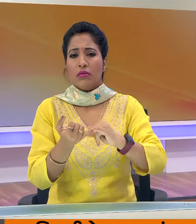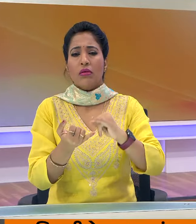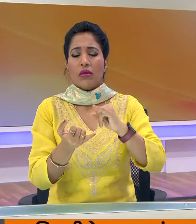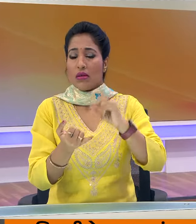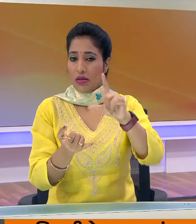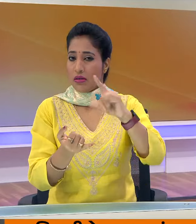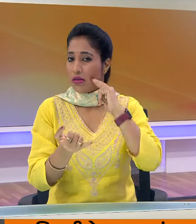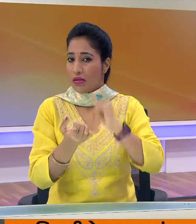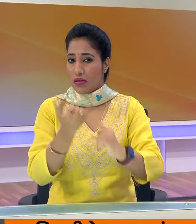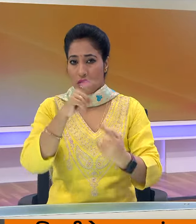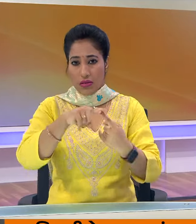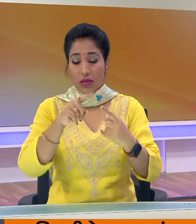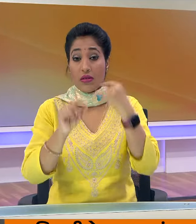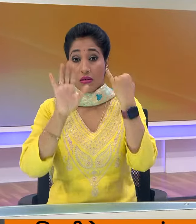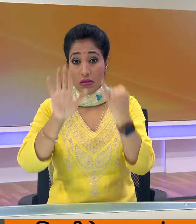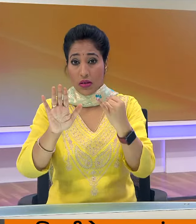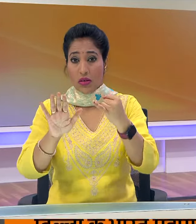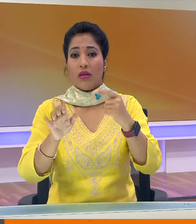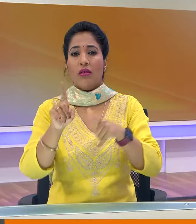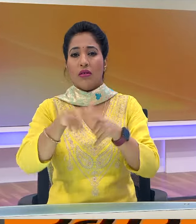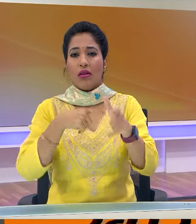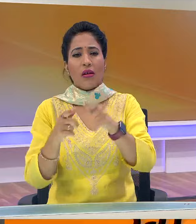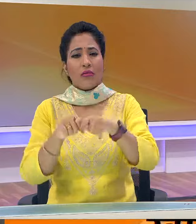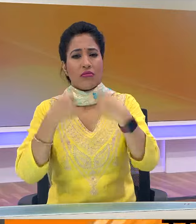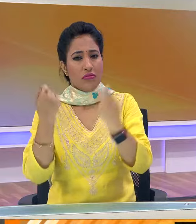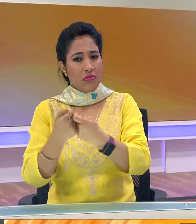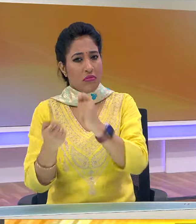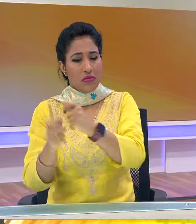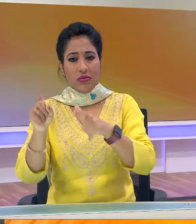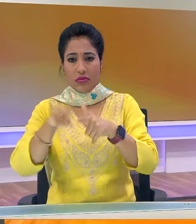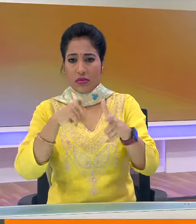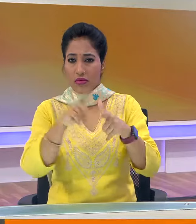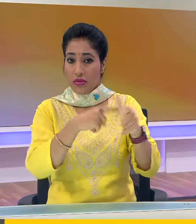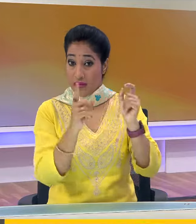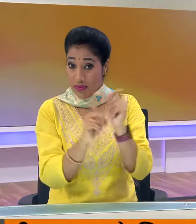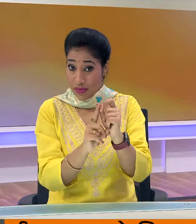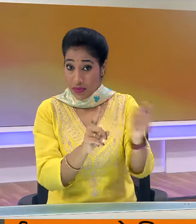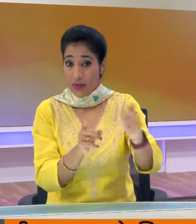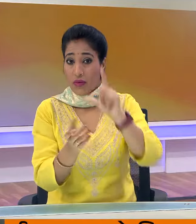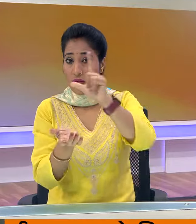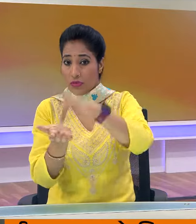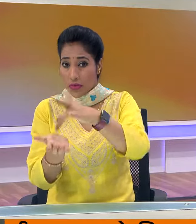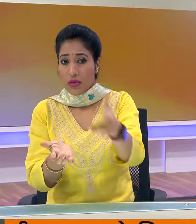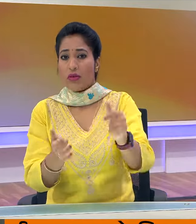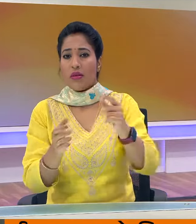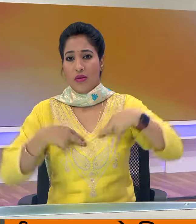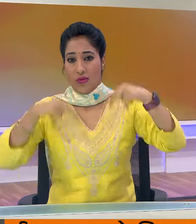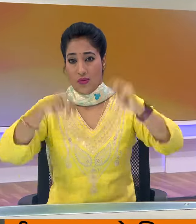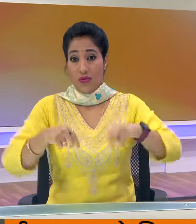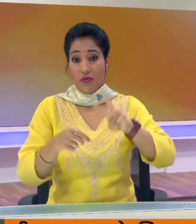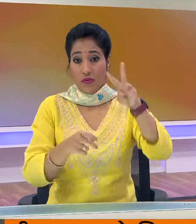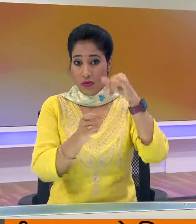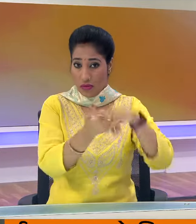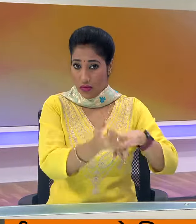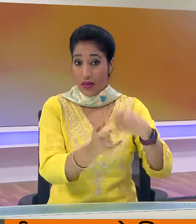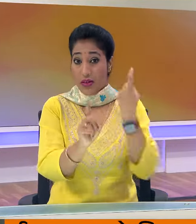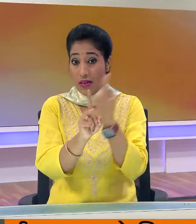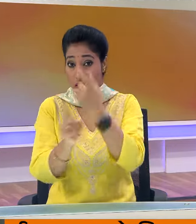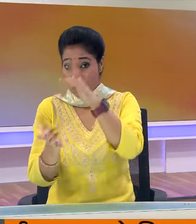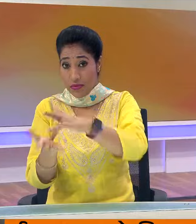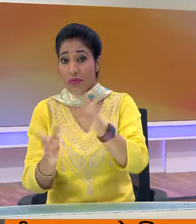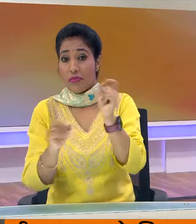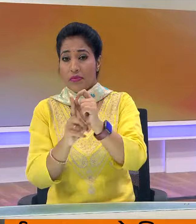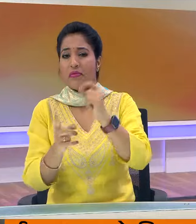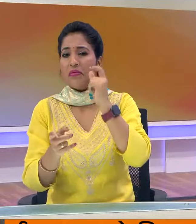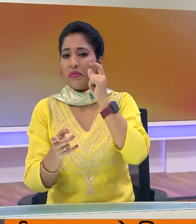सभी 6 उम्मीदवार जननायक जनता पार्टी के हैं। JJP ने लाडवा से एडवोकेट विनोद शर्मा, कलायत से प्रीतम